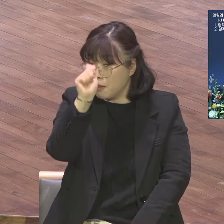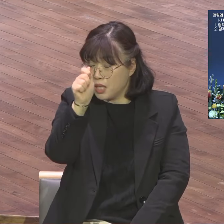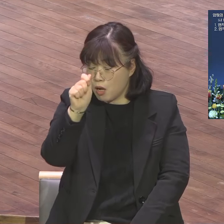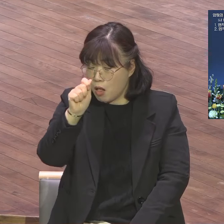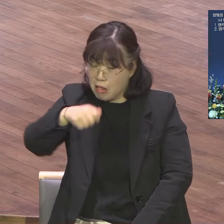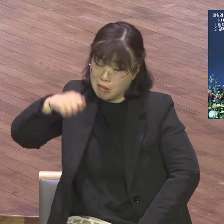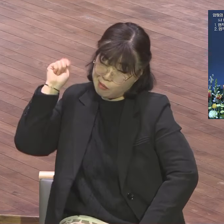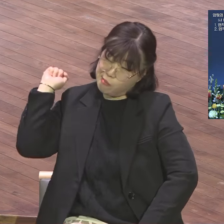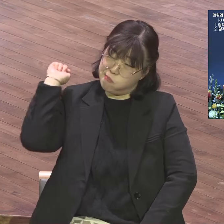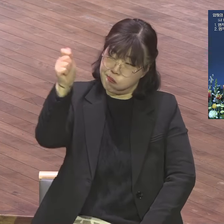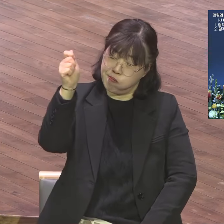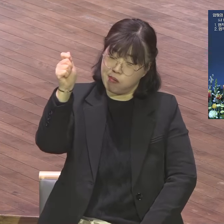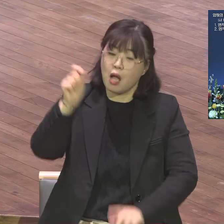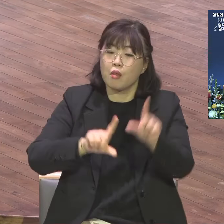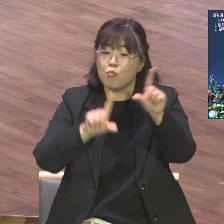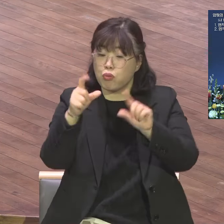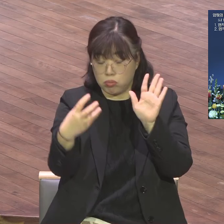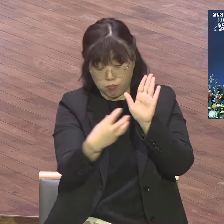깔아놨어요. 왜 깔아놨냐?